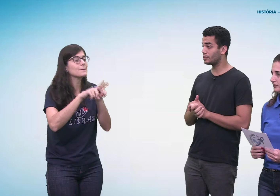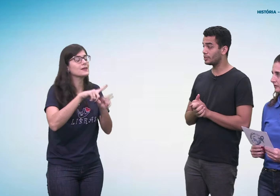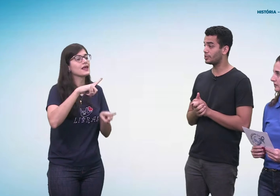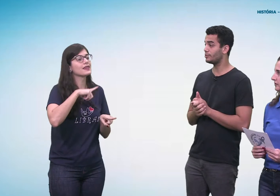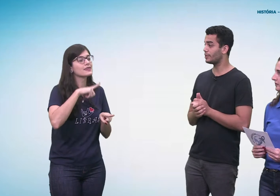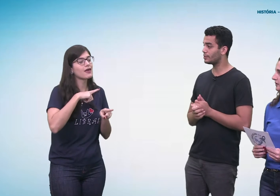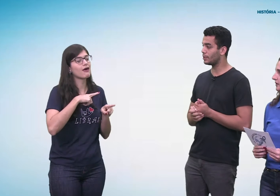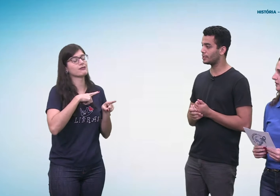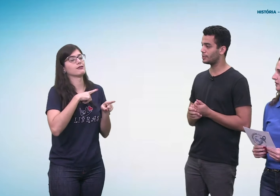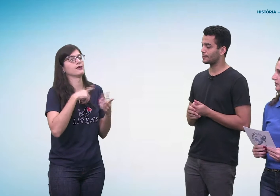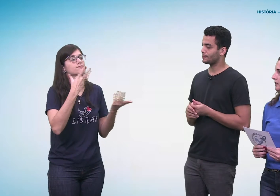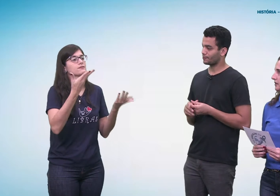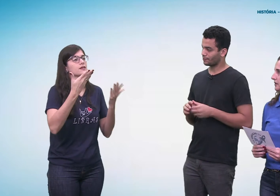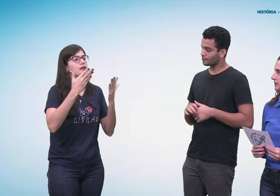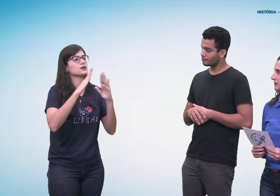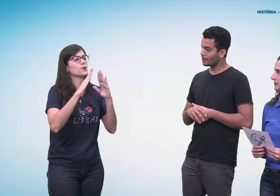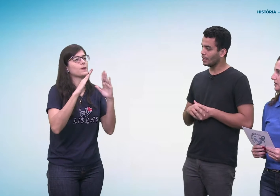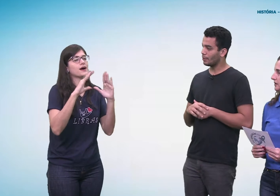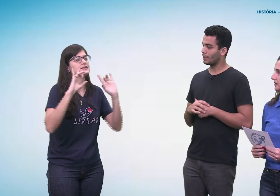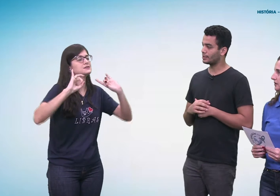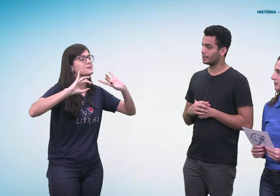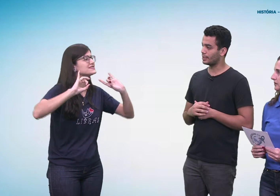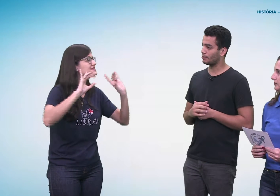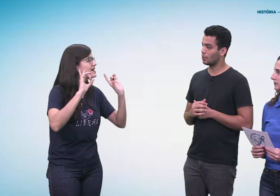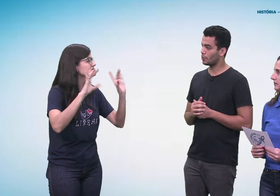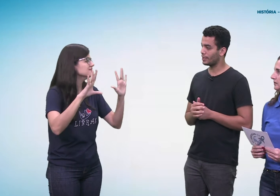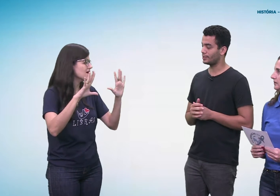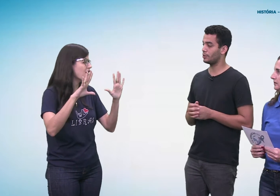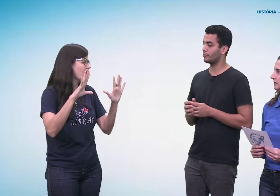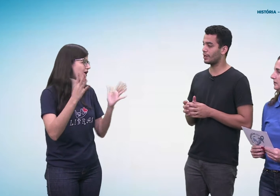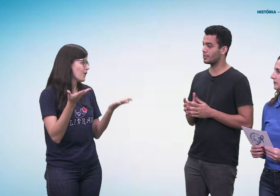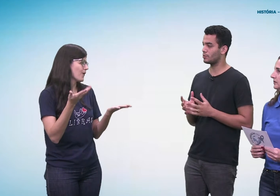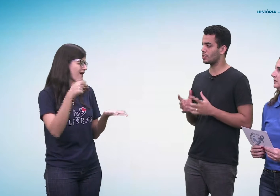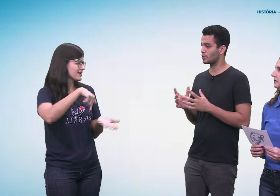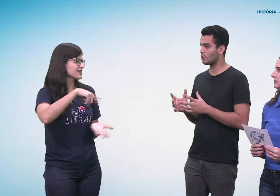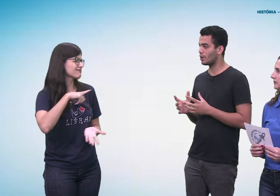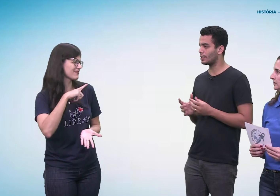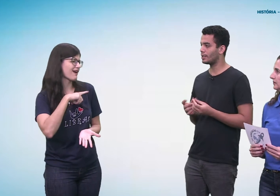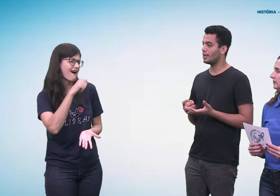triste, infelizmente. Mas seria bom que, se houvesse uma escola